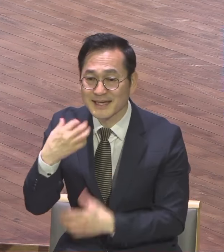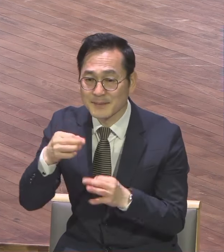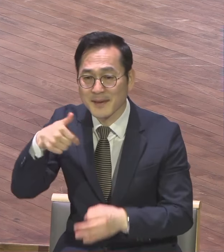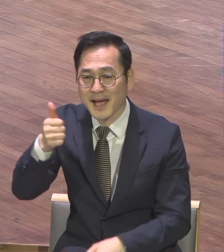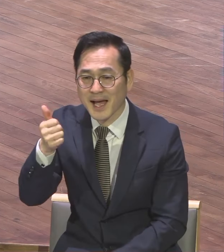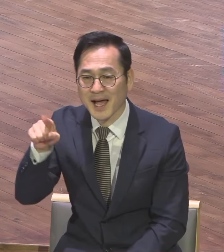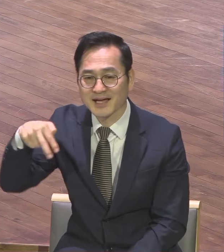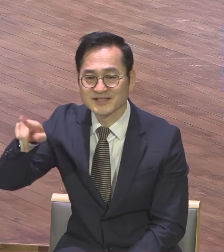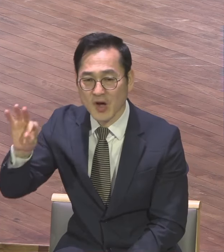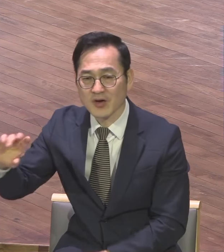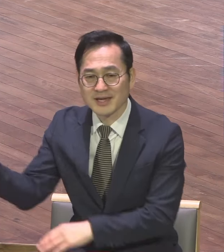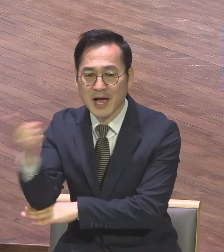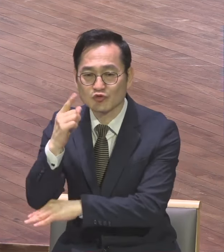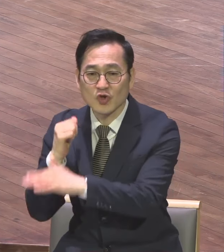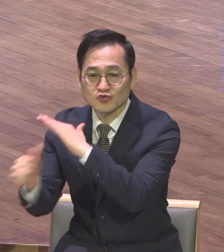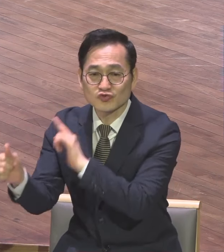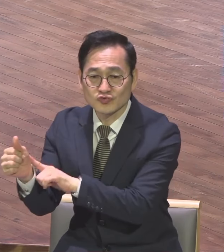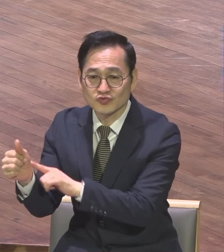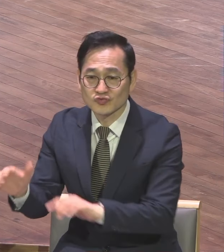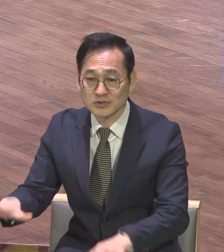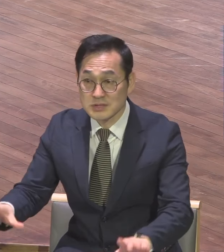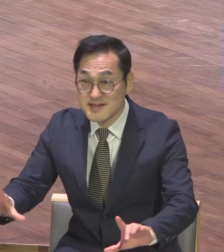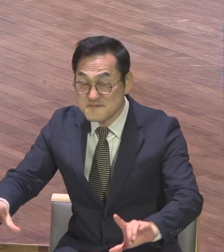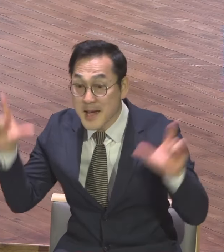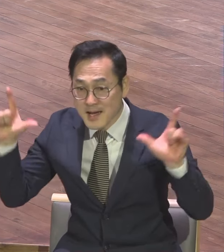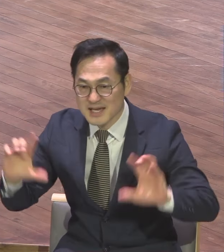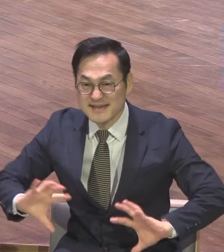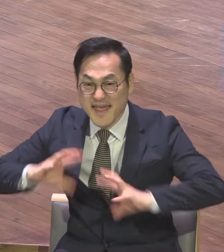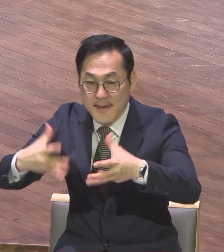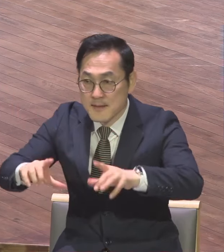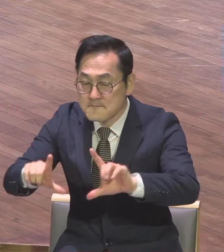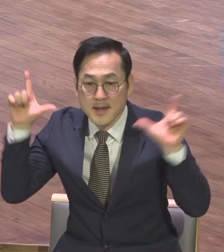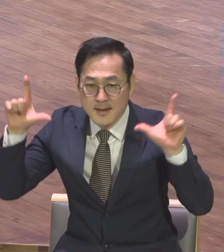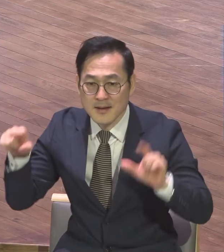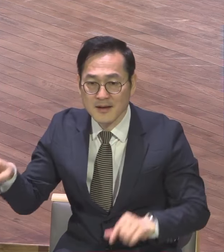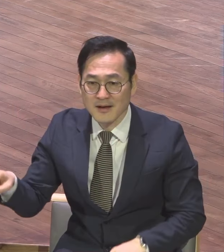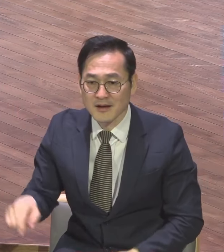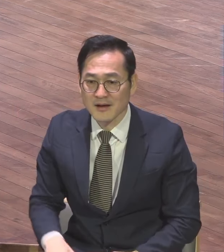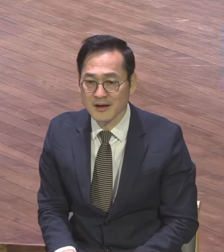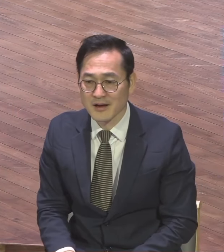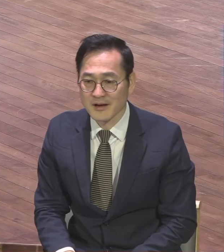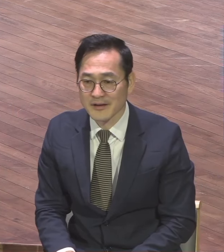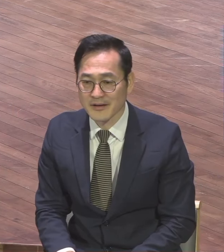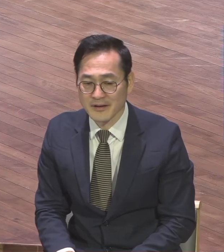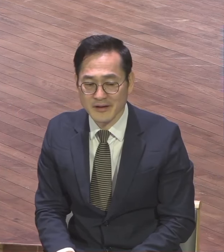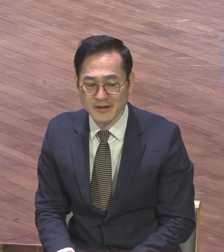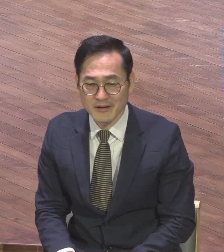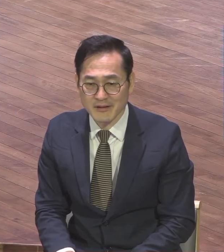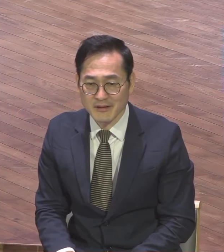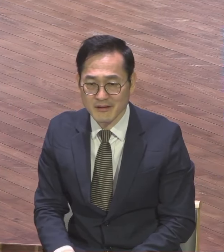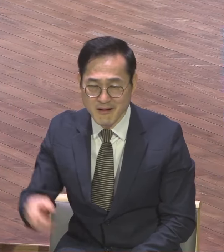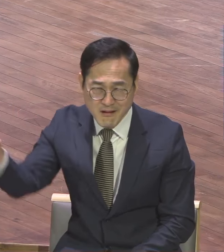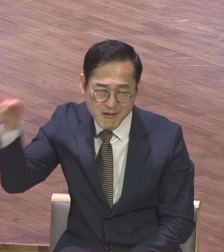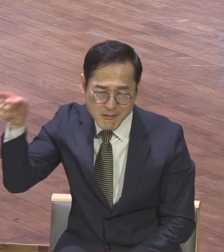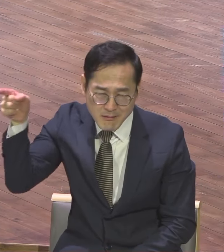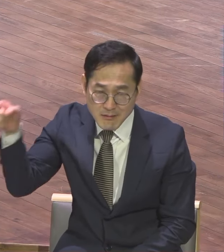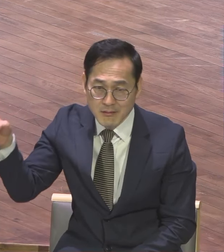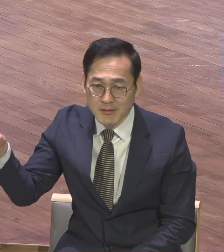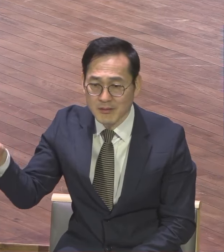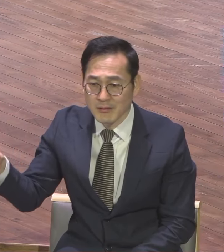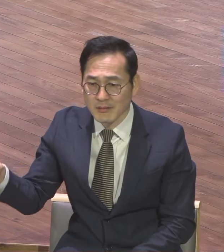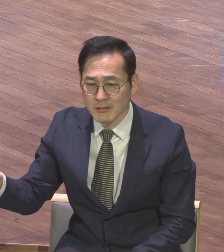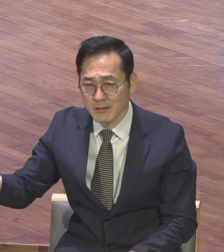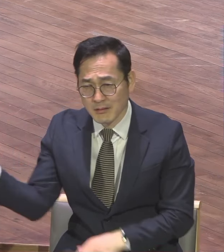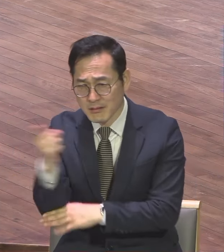이 그야말로 이 월드 시리즈의 걸로 이 황금 장가까지 받았잖아요.